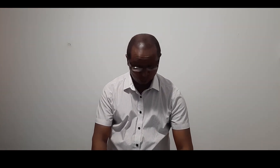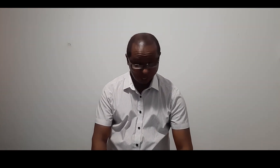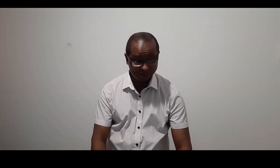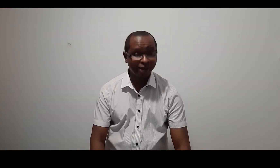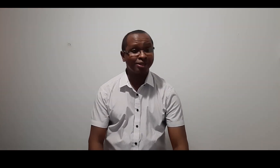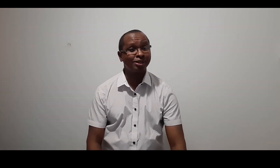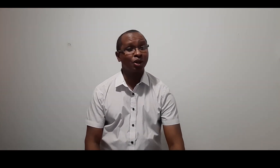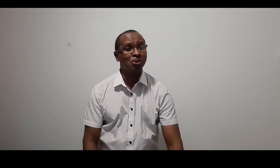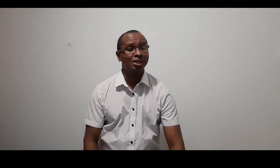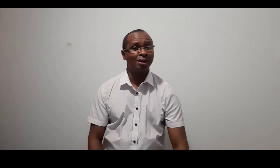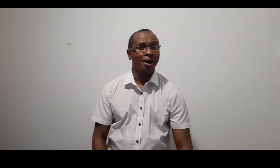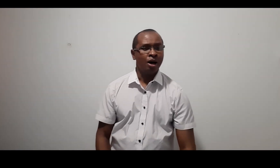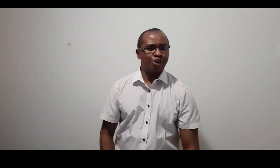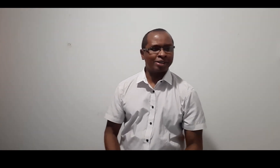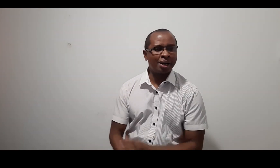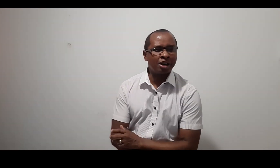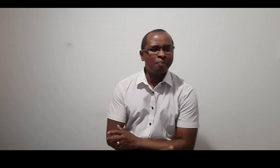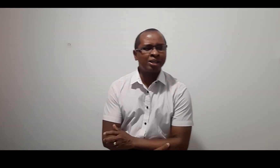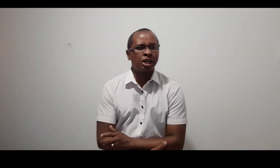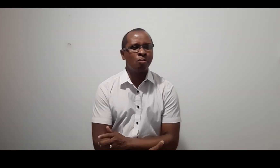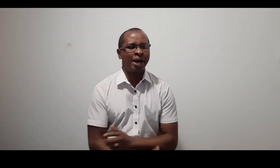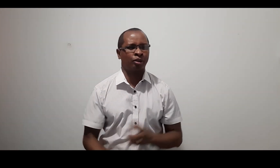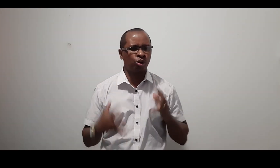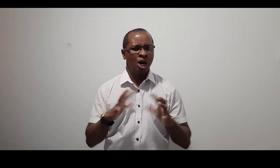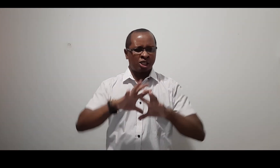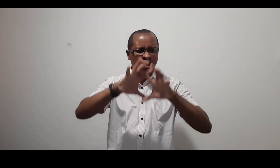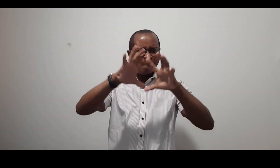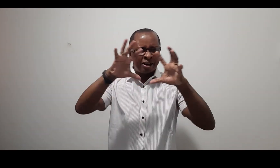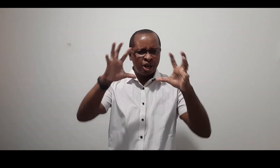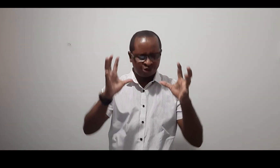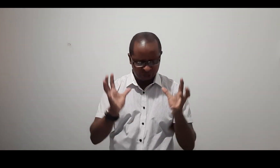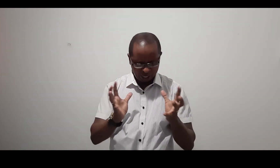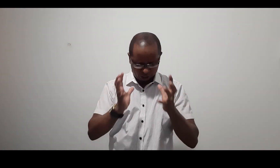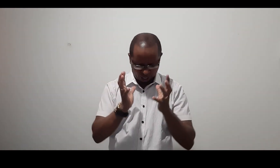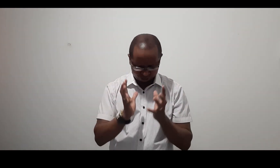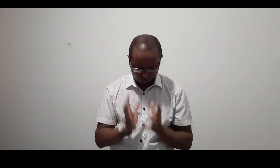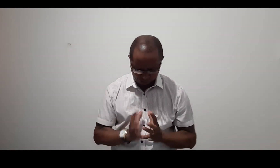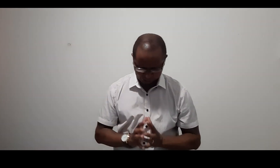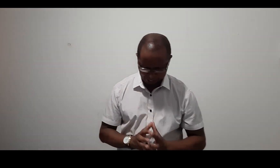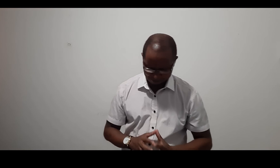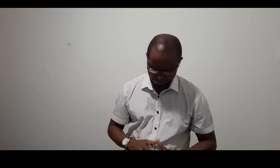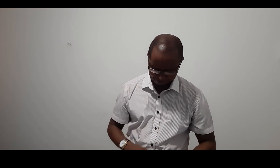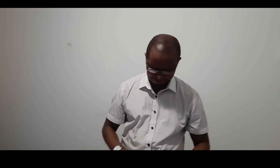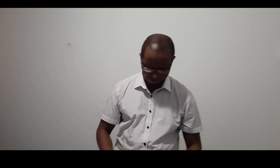Zany tsy asa sika loatra fa asan'Andriamanitra no manadio sy manefy izany fo izany.